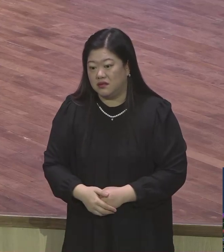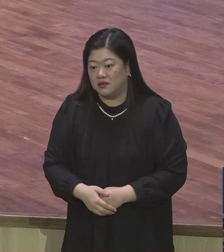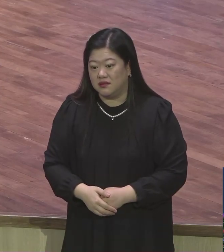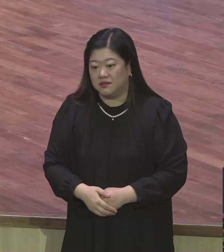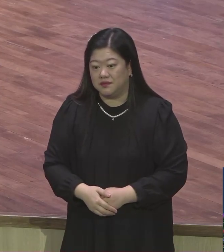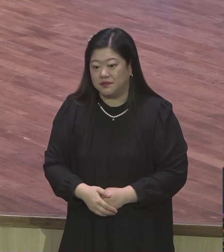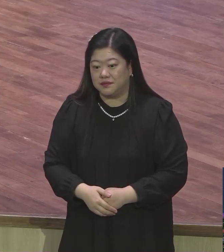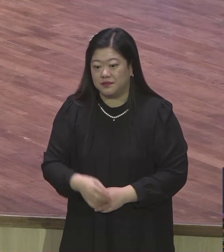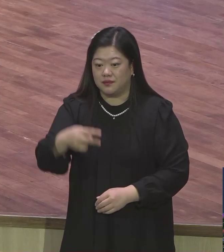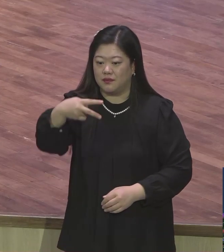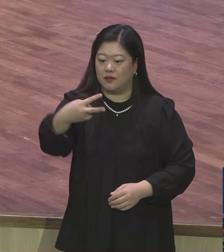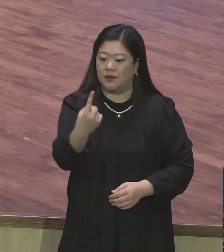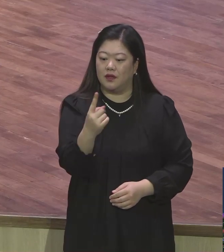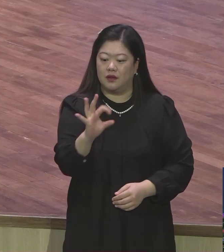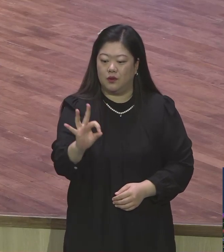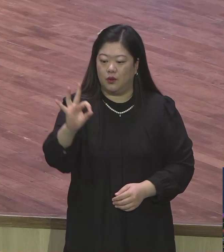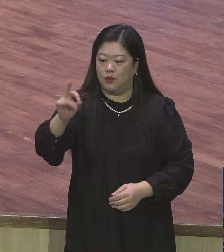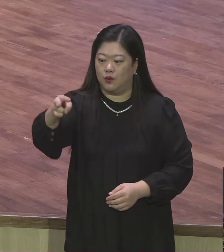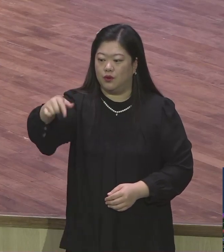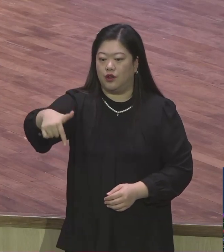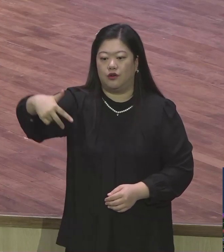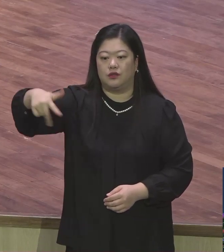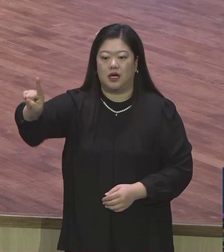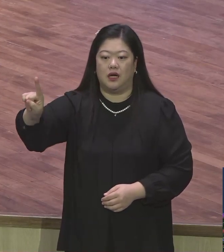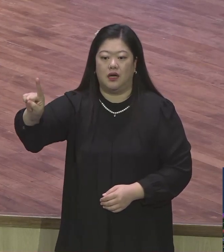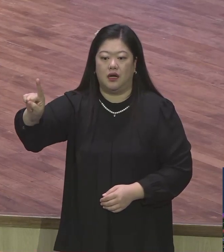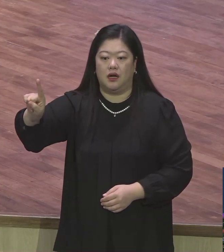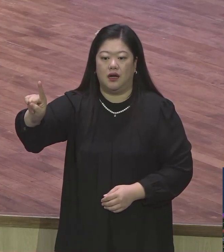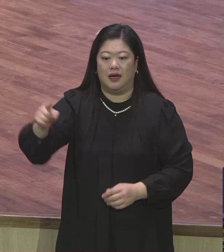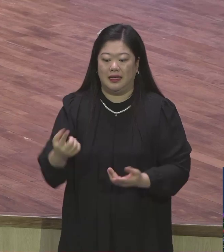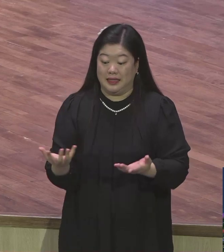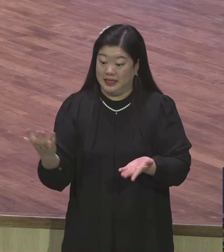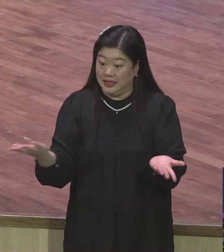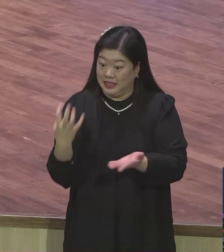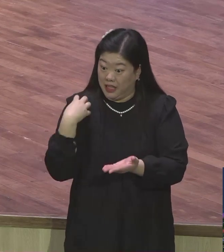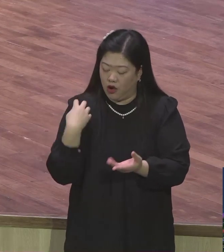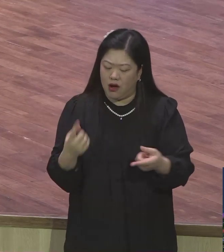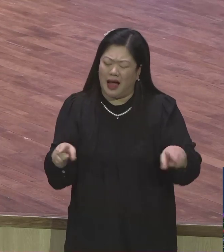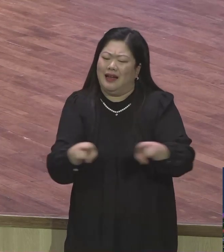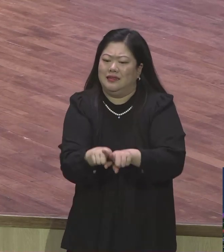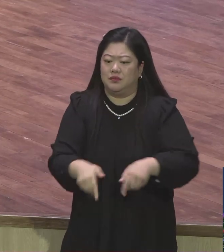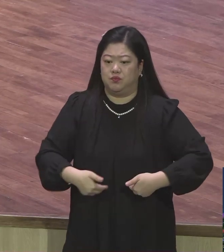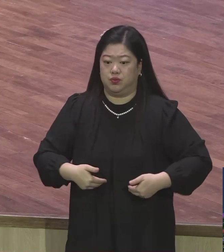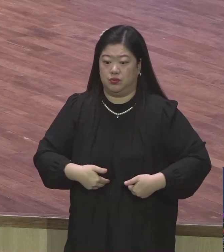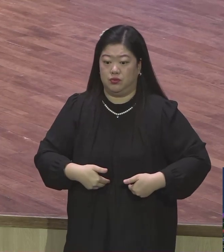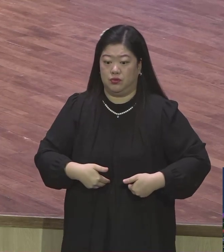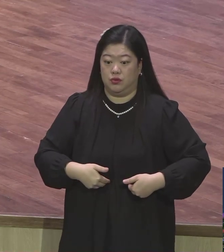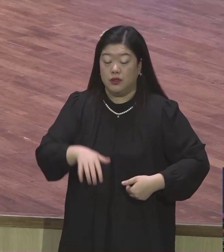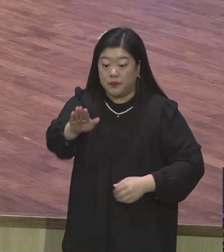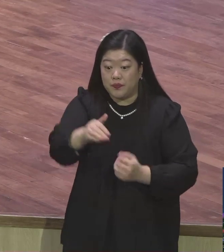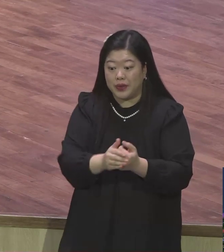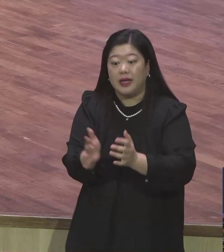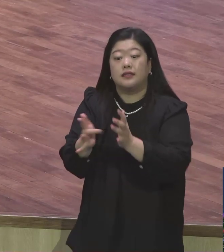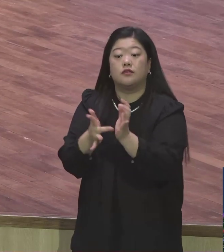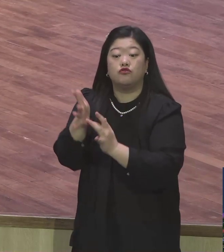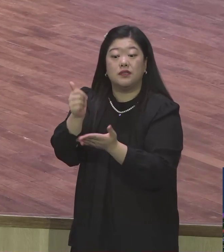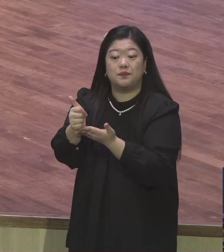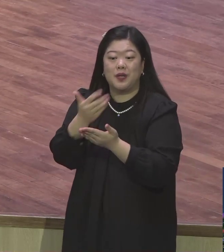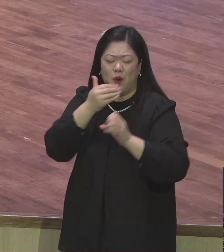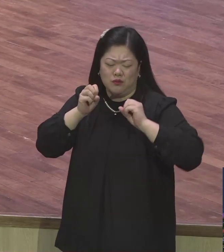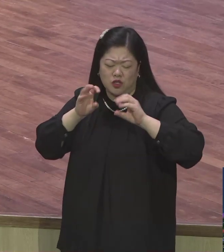말하면, 동역자가 있어야 돼요. 동역자. 동역자. 예수님도 혼자 하지 않았어요. 제자들 12명